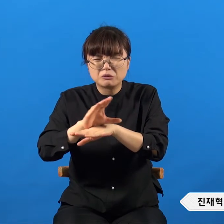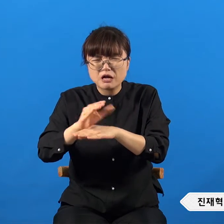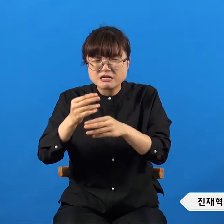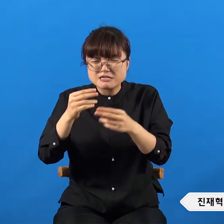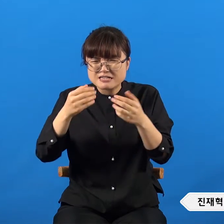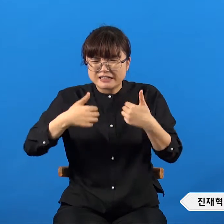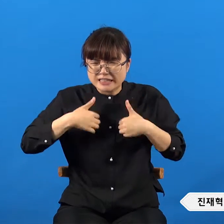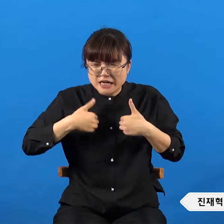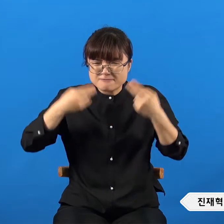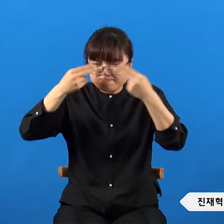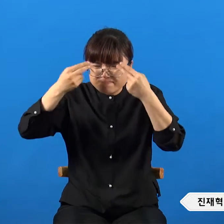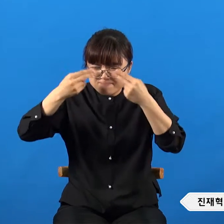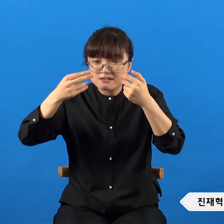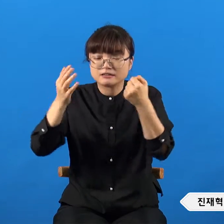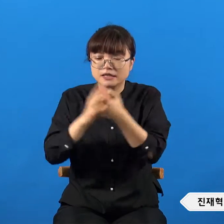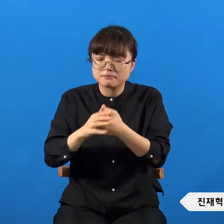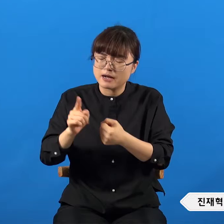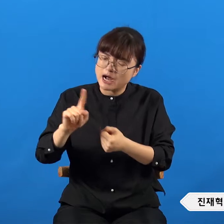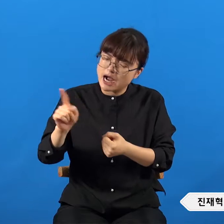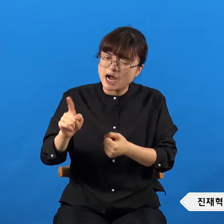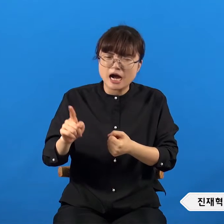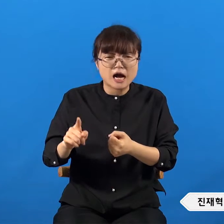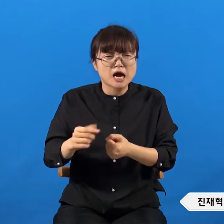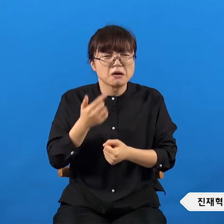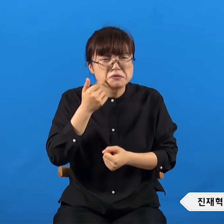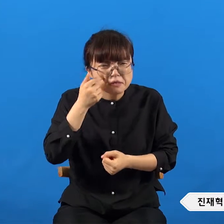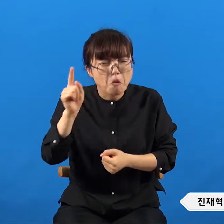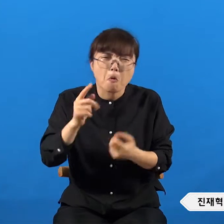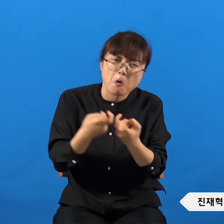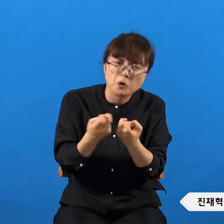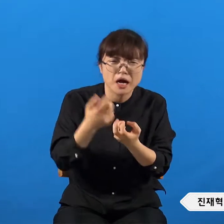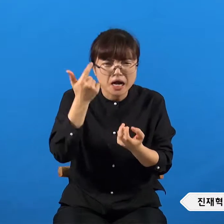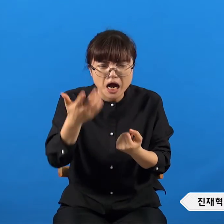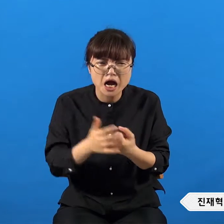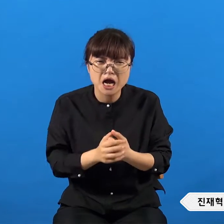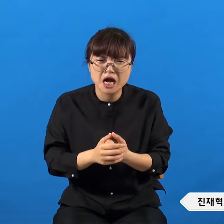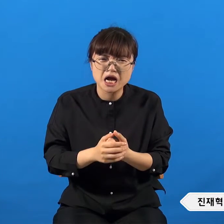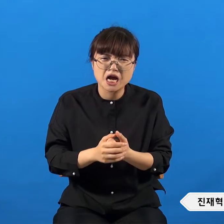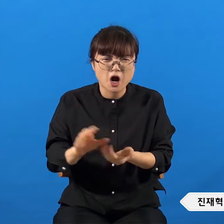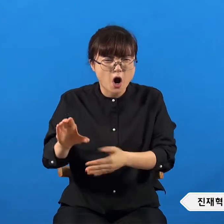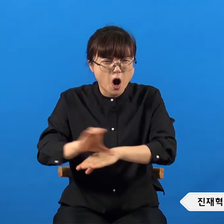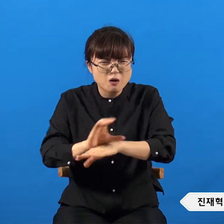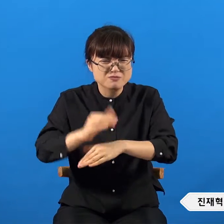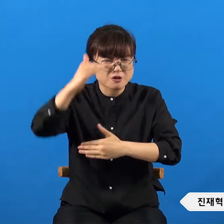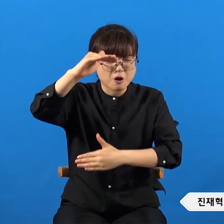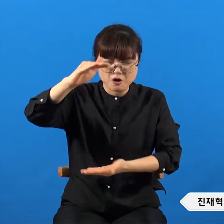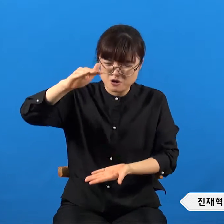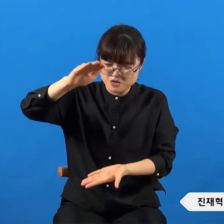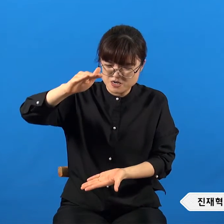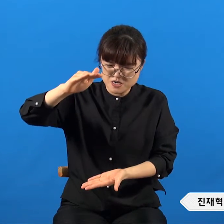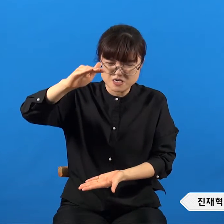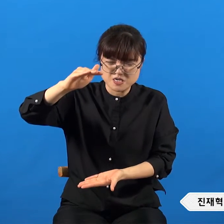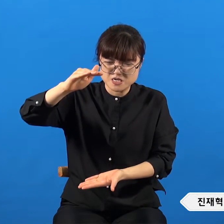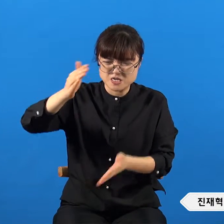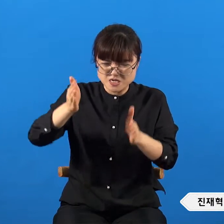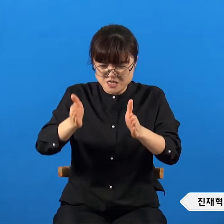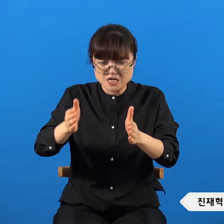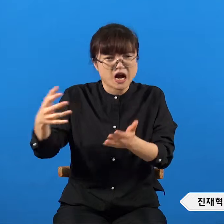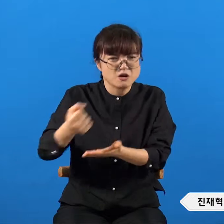좋아해서 그거를 장사 지낸 바 되어야 될 텐데 어떻게 할까요? 본체를 가져올까요? 모니터를